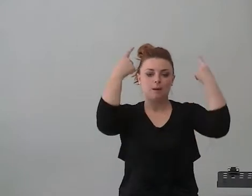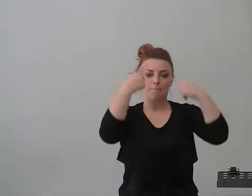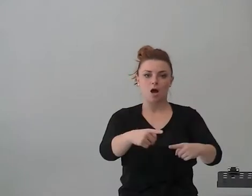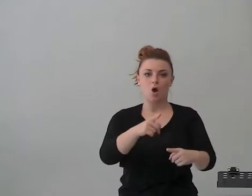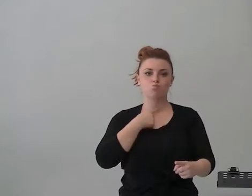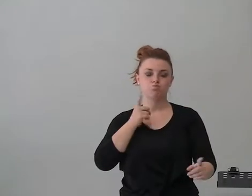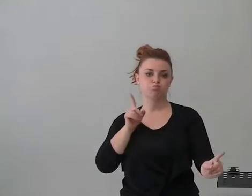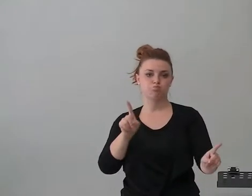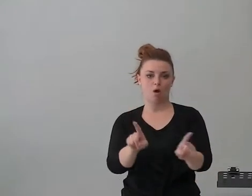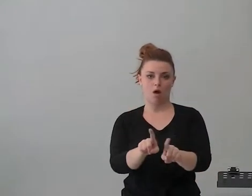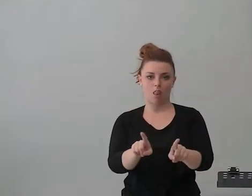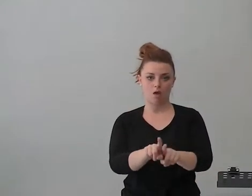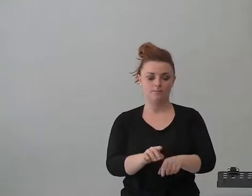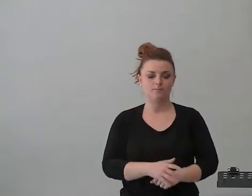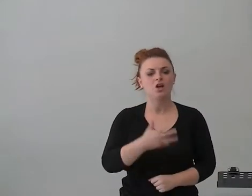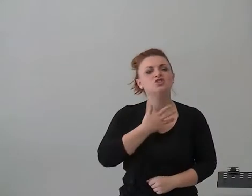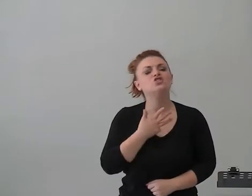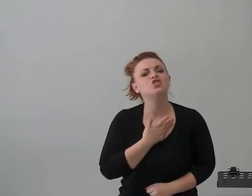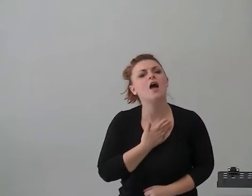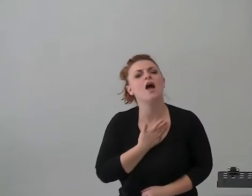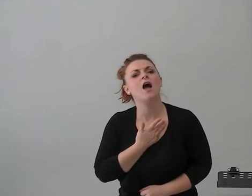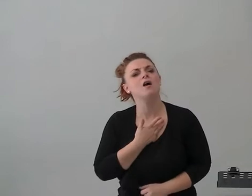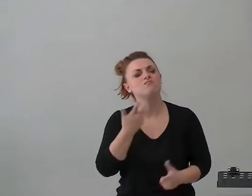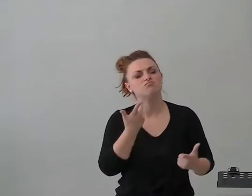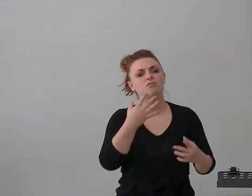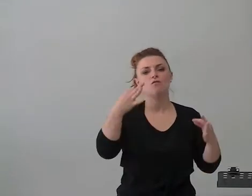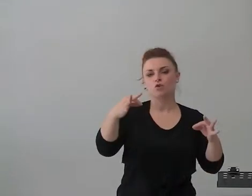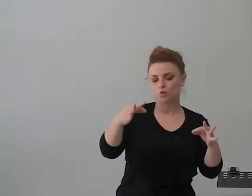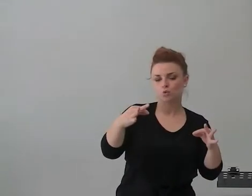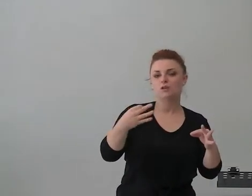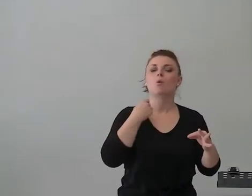Altri frutti che possiamo dimostrare come credenti?